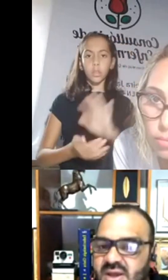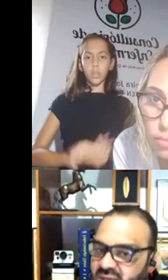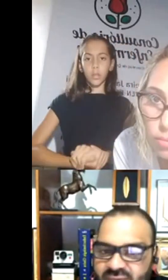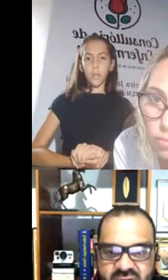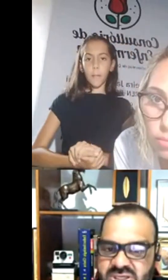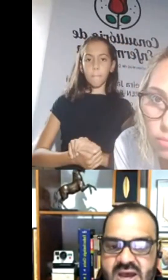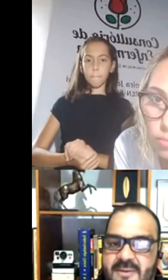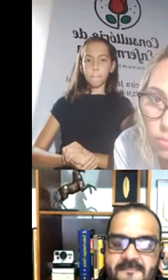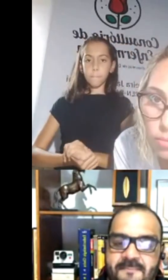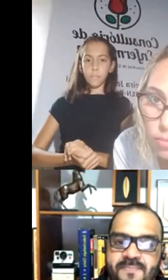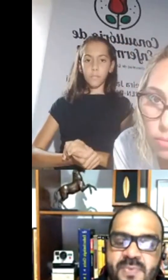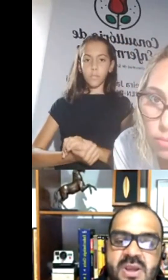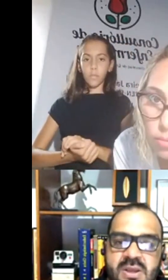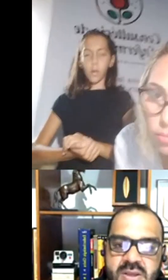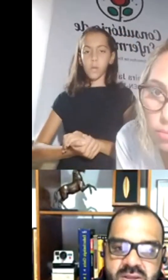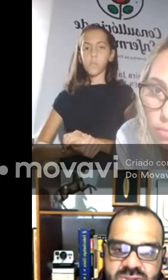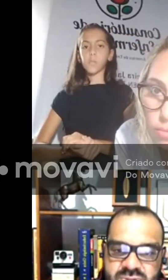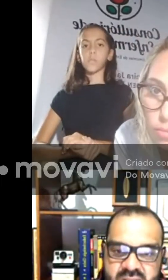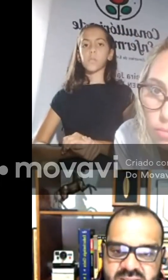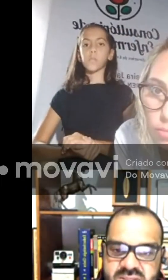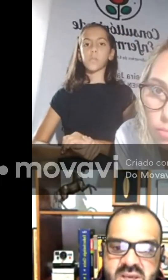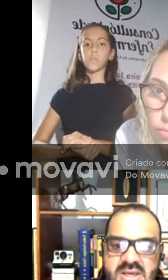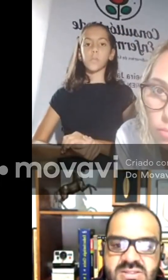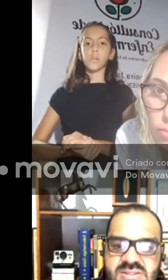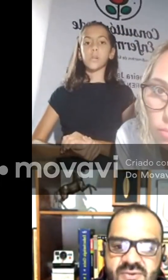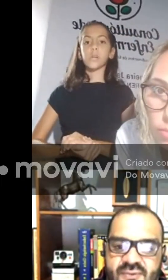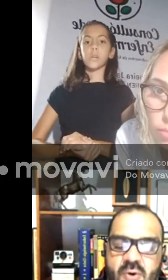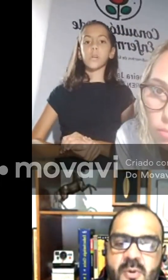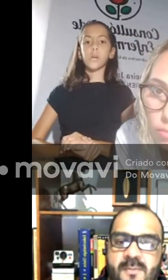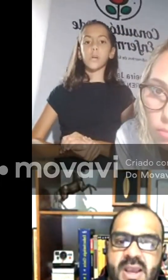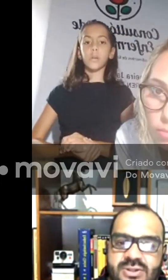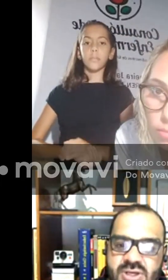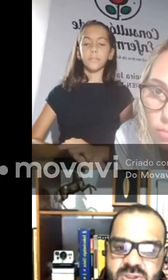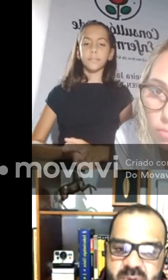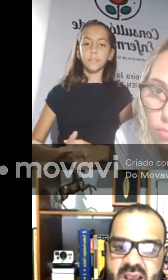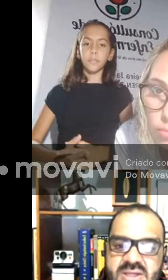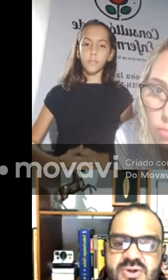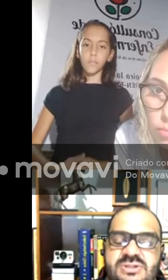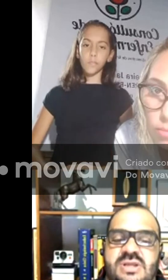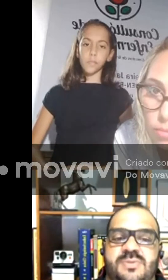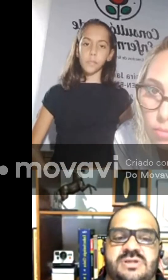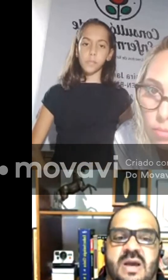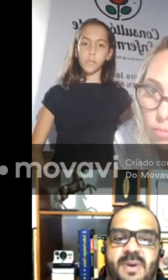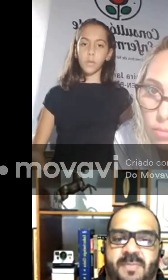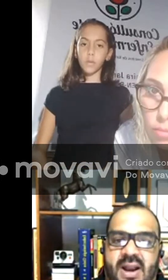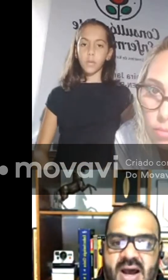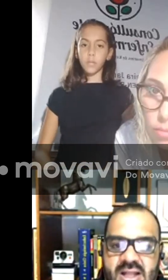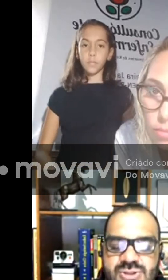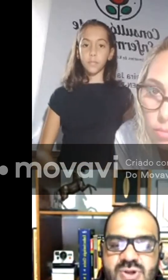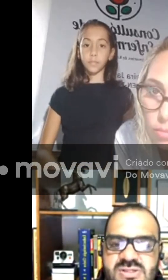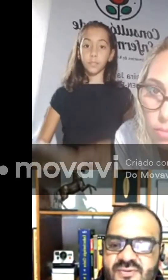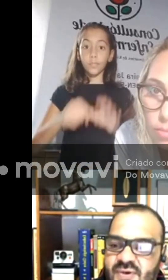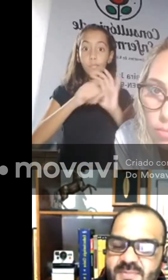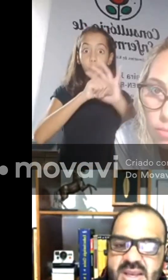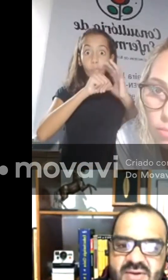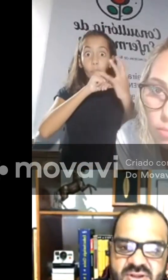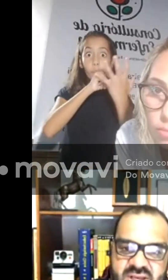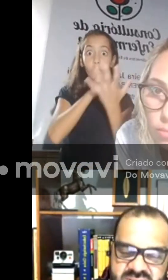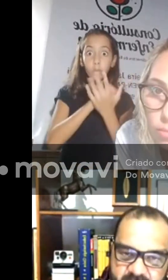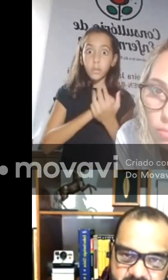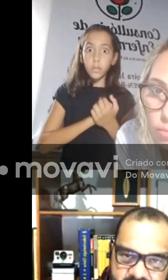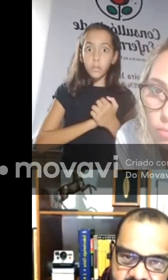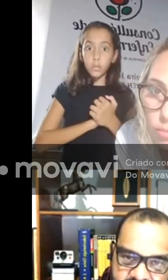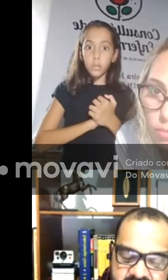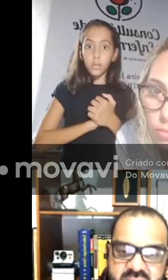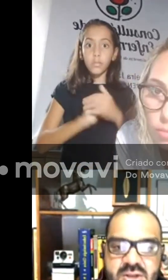garrafa e fechar. Isso está. Se for o momento a gente pegar, nós temos que estar preparados, nossa família vai ter que